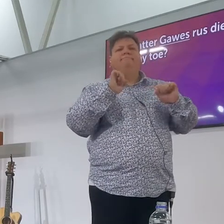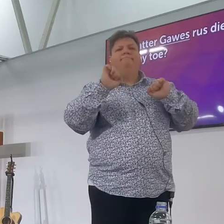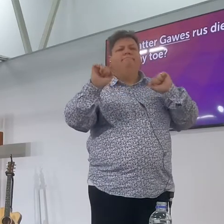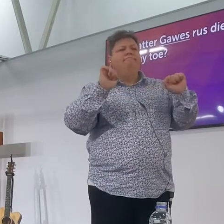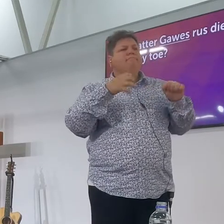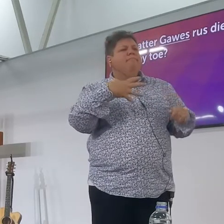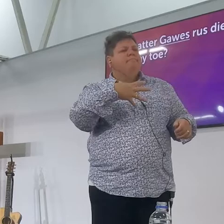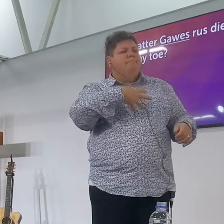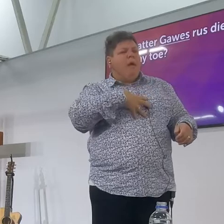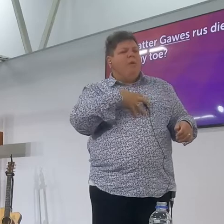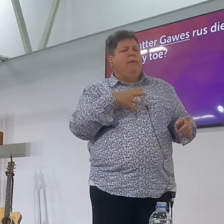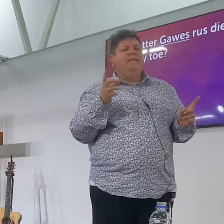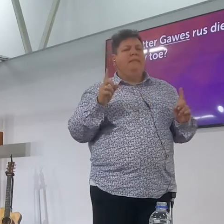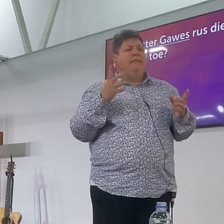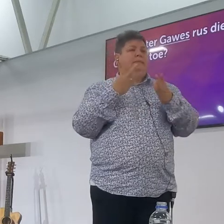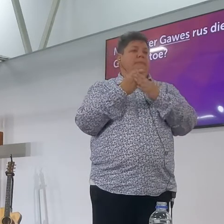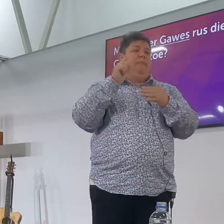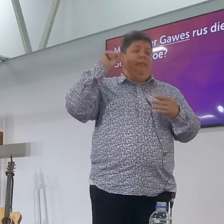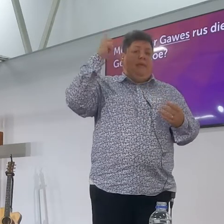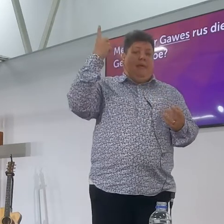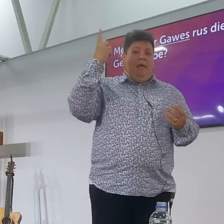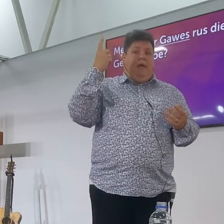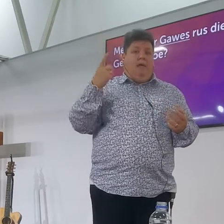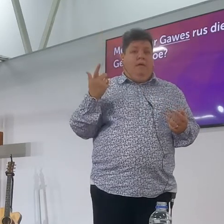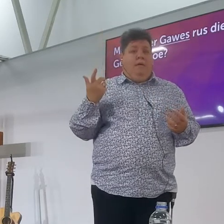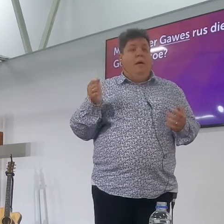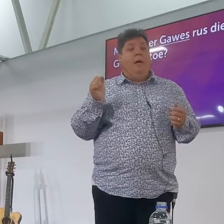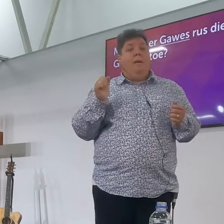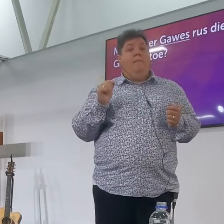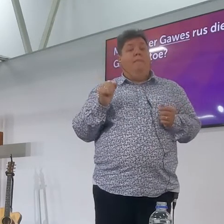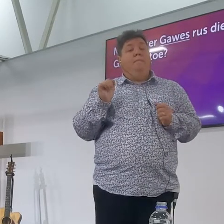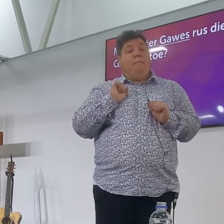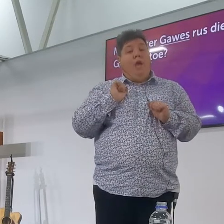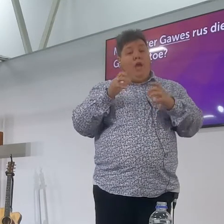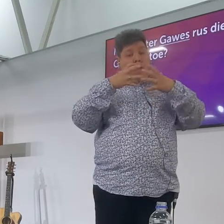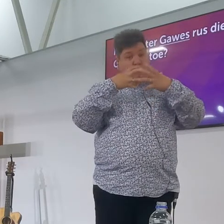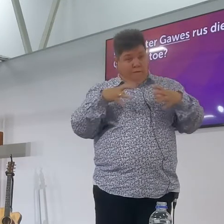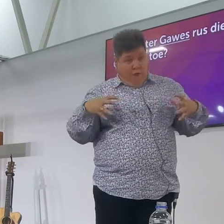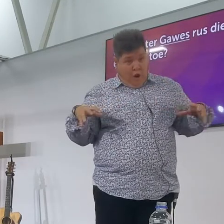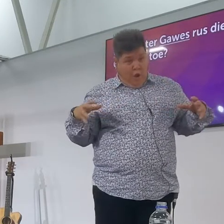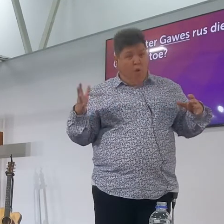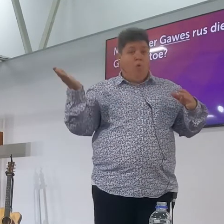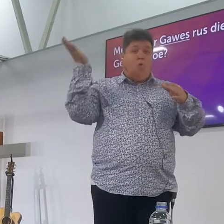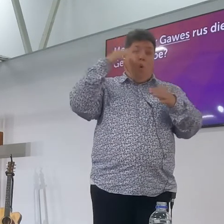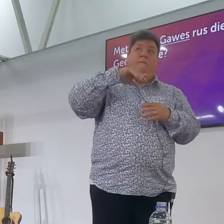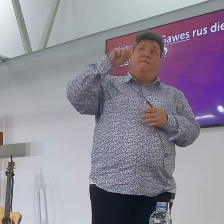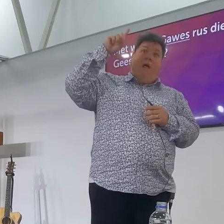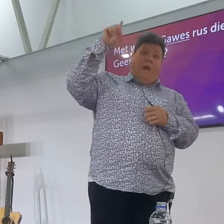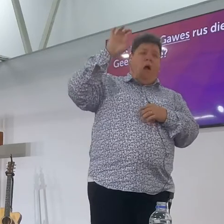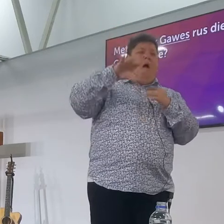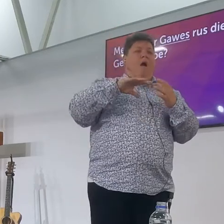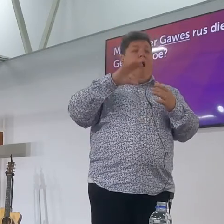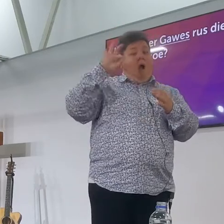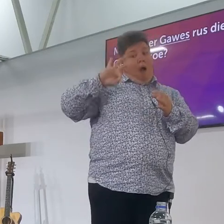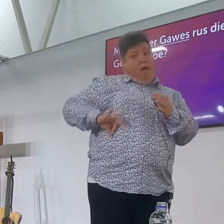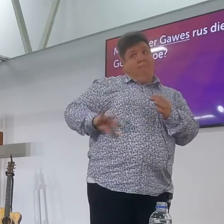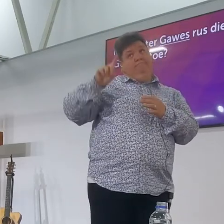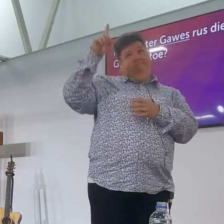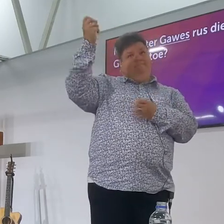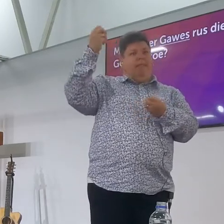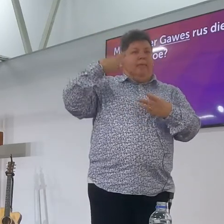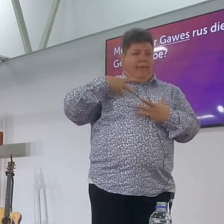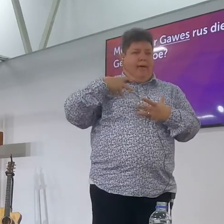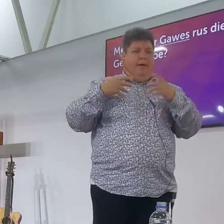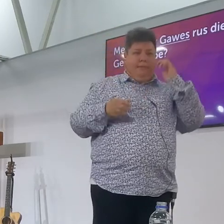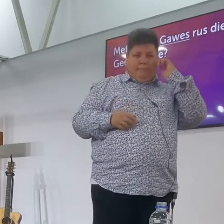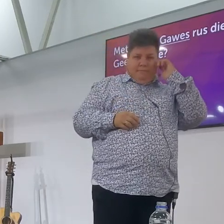moet dit net weer hardop sê saam met my. Sê saam met my, vrug kom voor gawes op die telling van 3. 1, 2, 3. Vrug kom voor gawes. Sê dit weer. Vrug